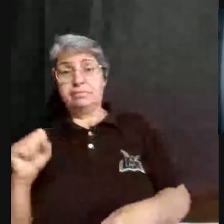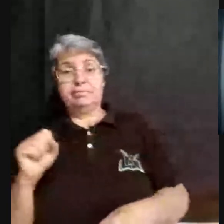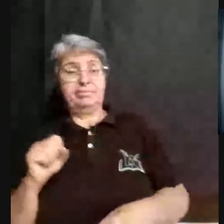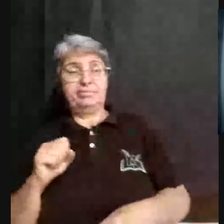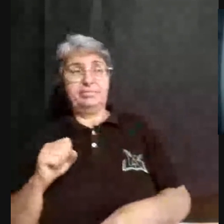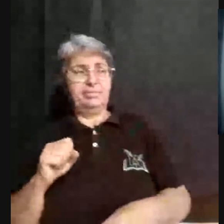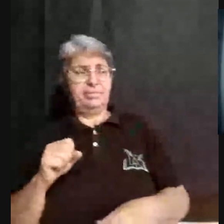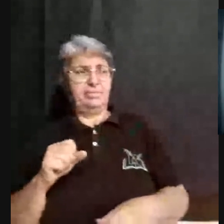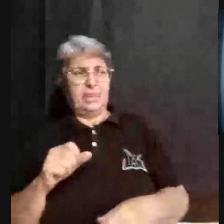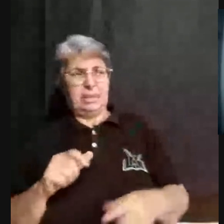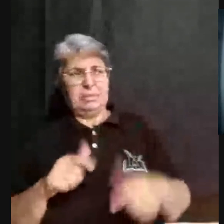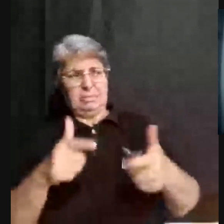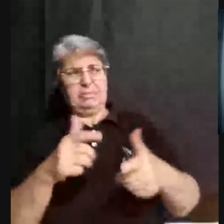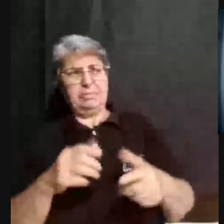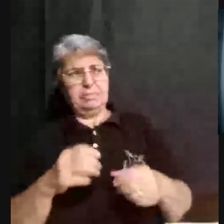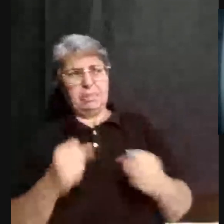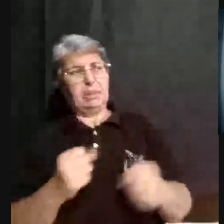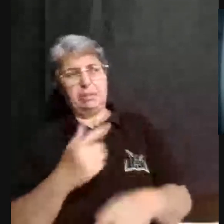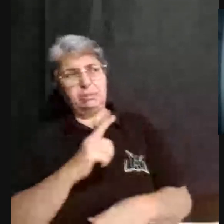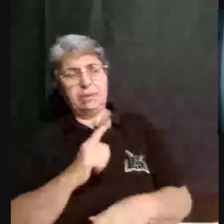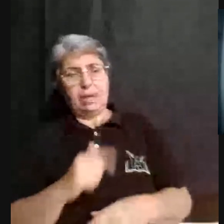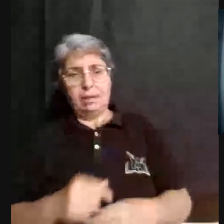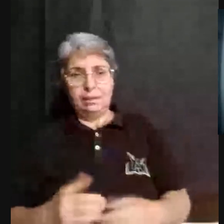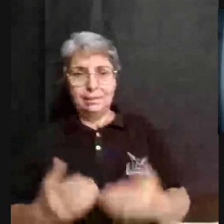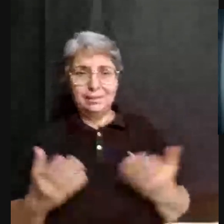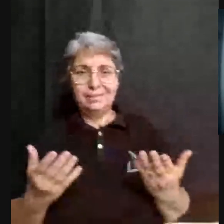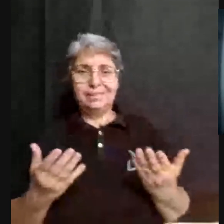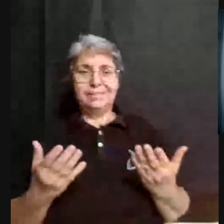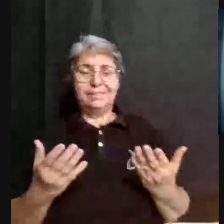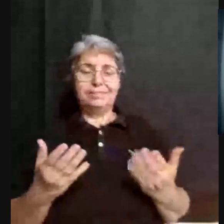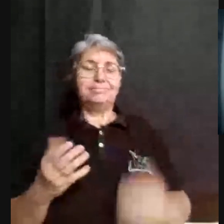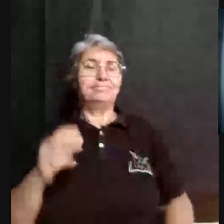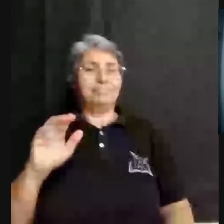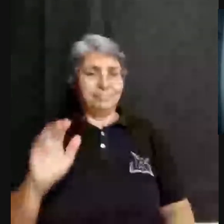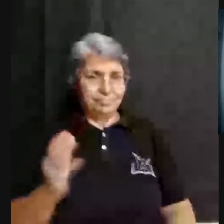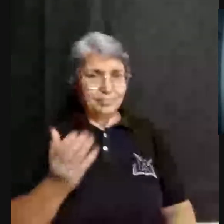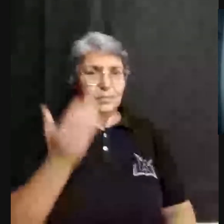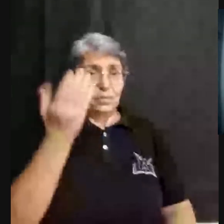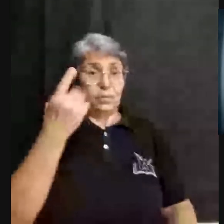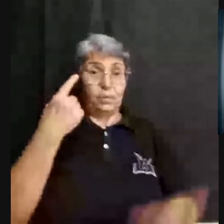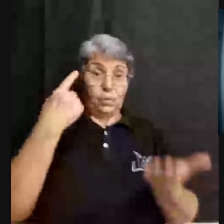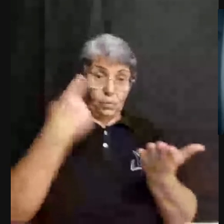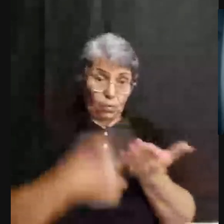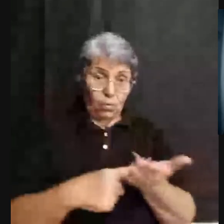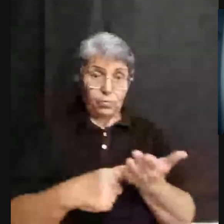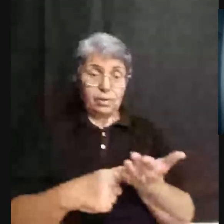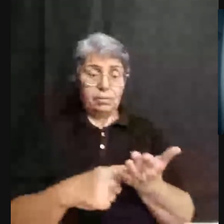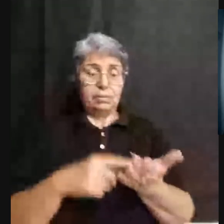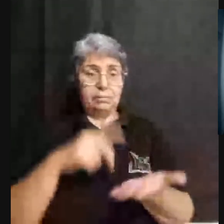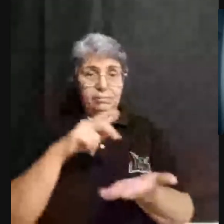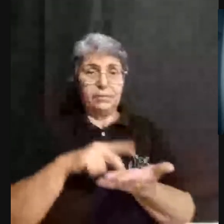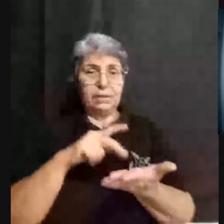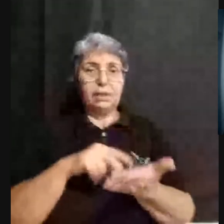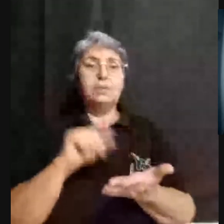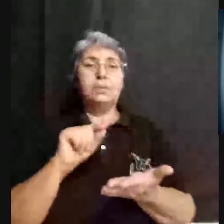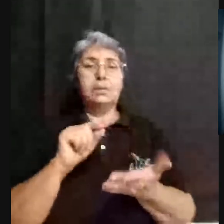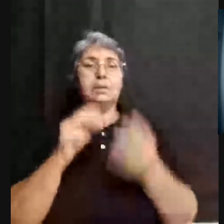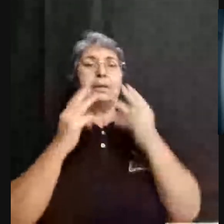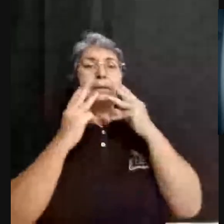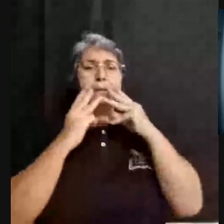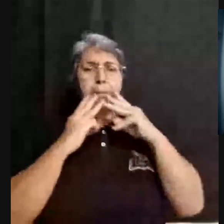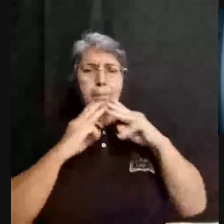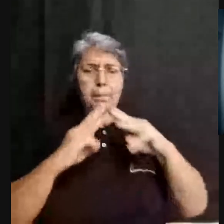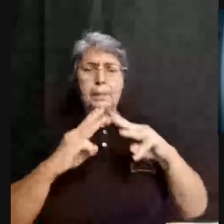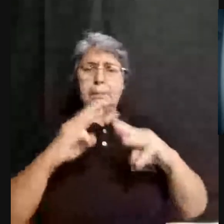confirma que, na verdade, a mensagem era um ponto crucial